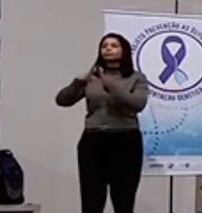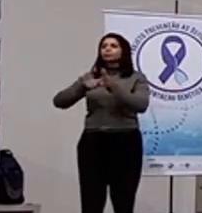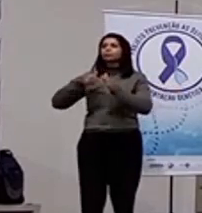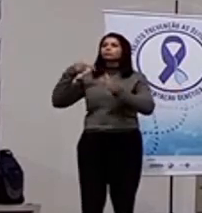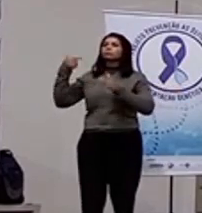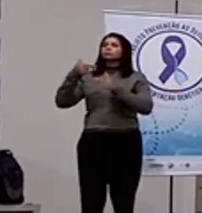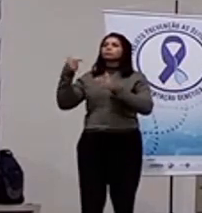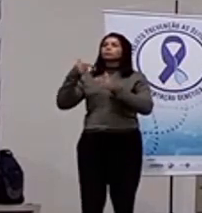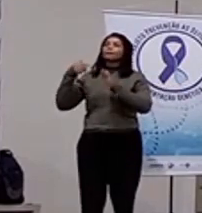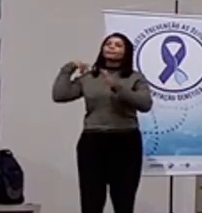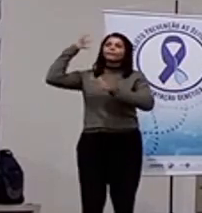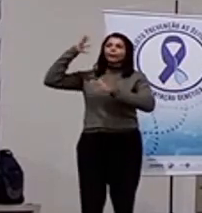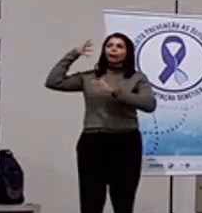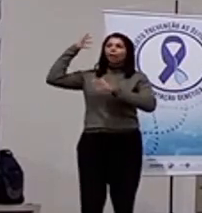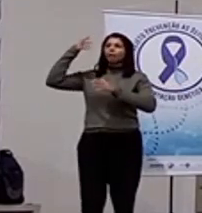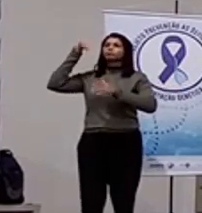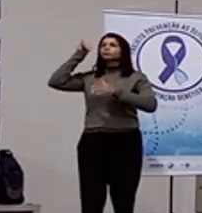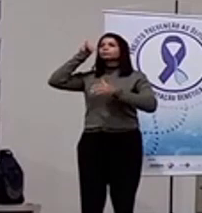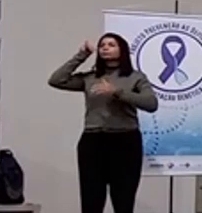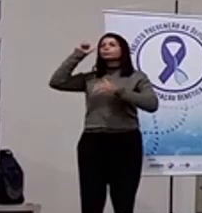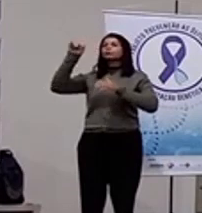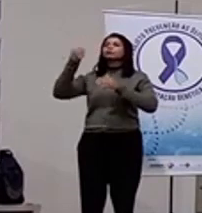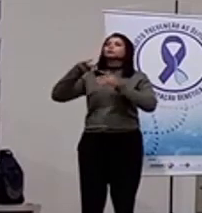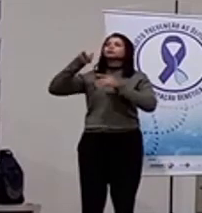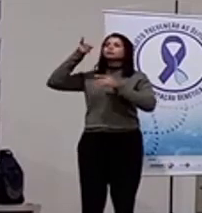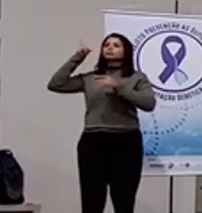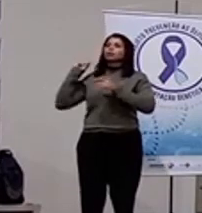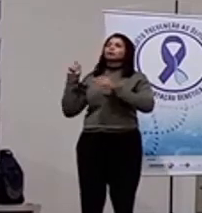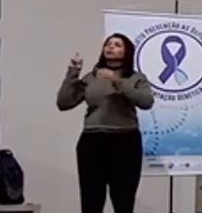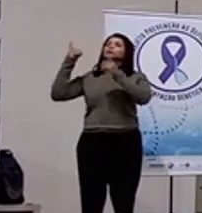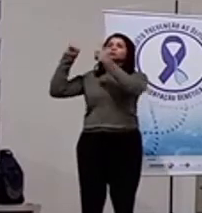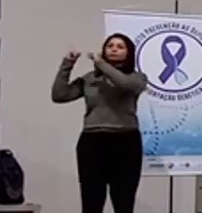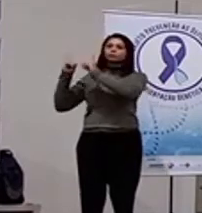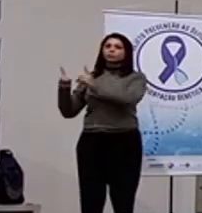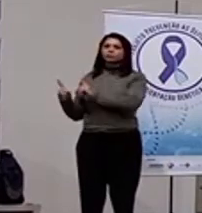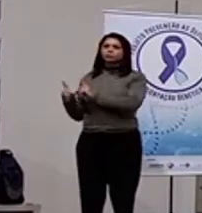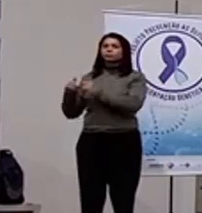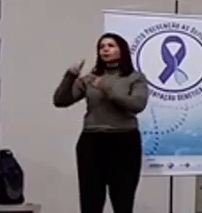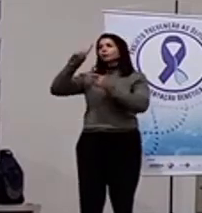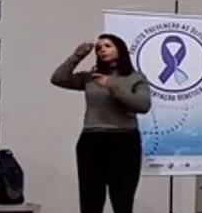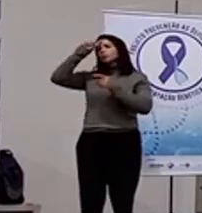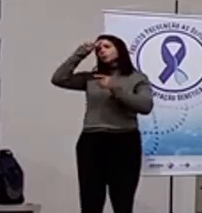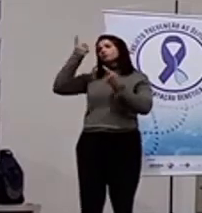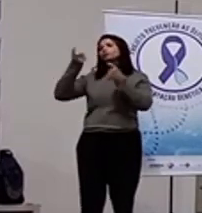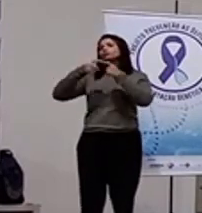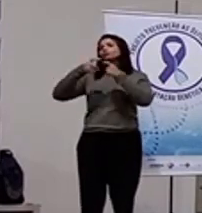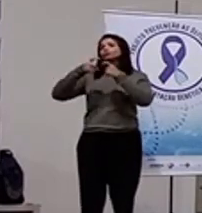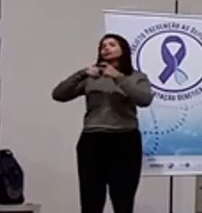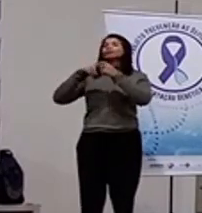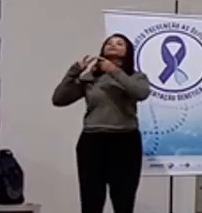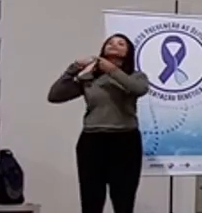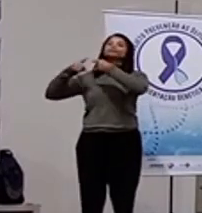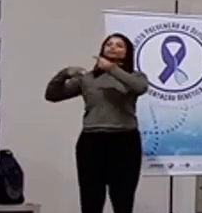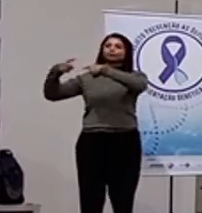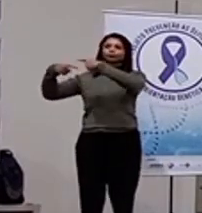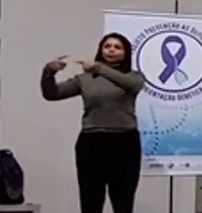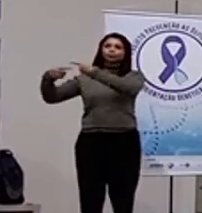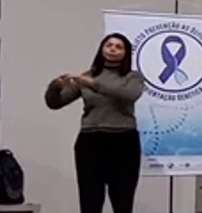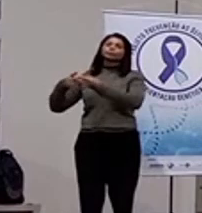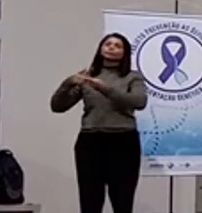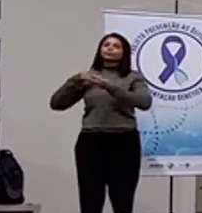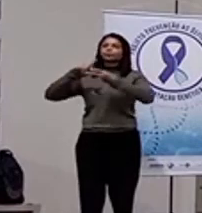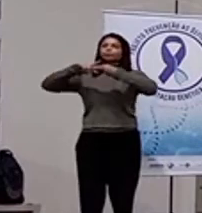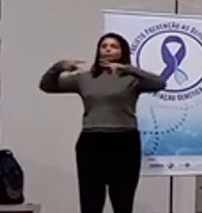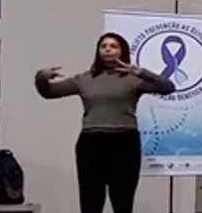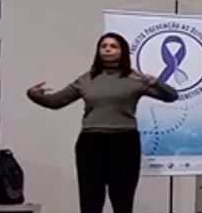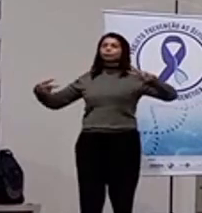às deficiências com o Dr. Charles, médico geneticista do projeto de prevenção às deficiências e orientação genética